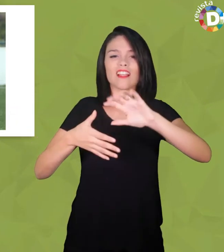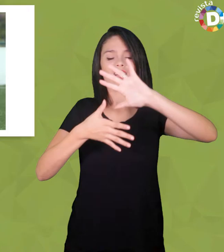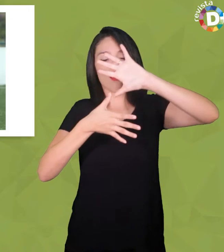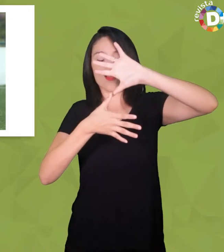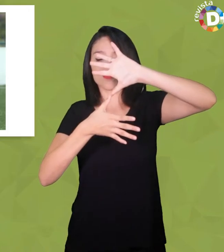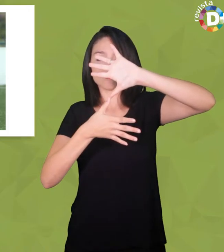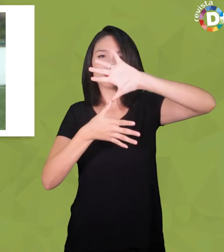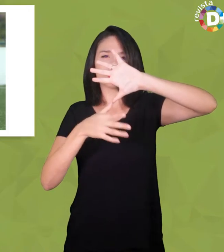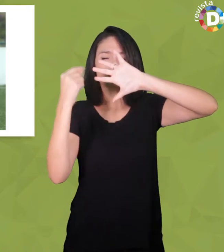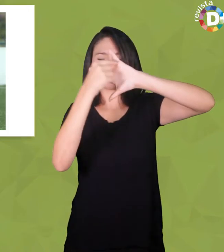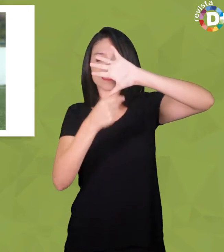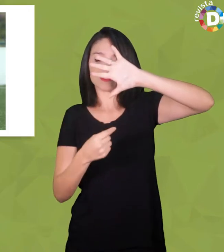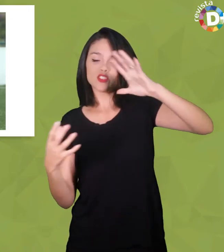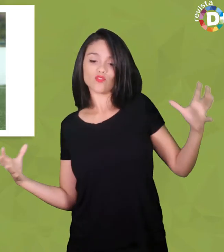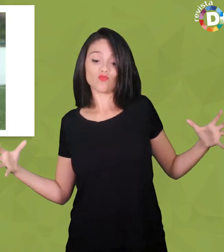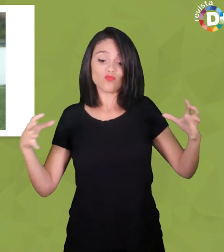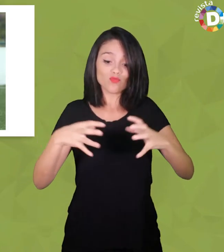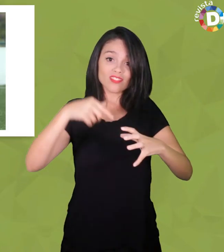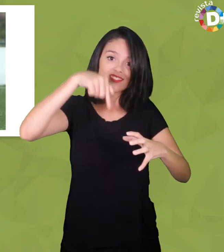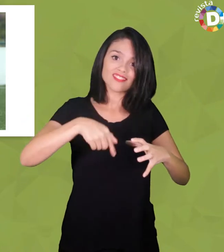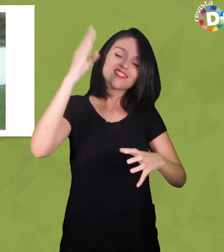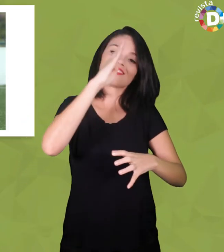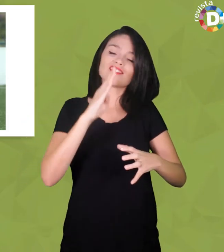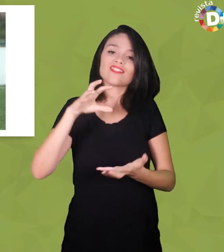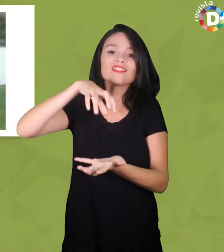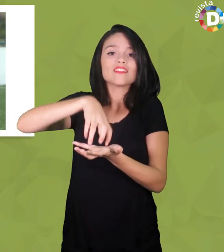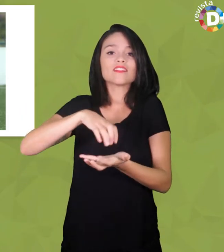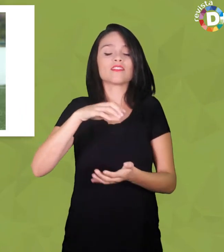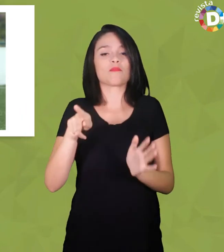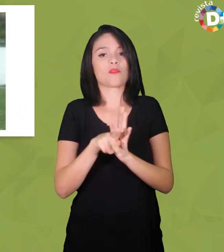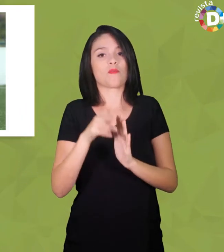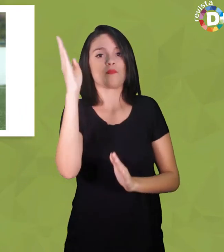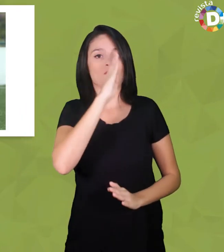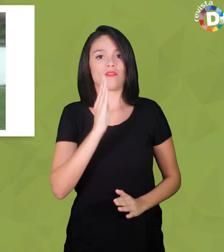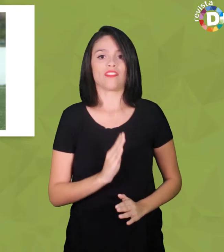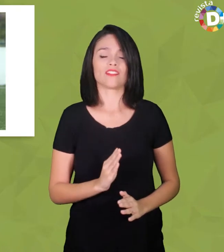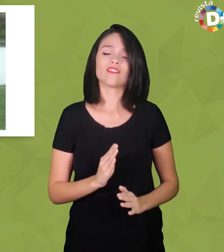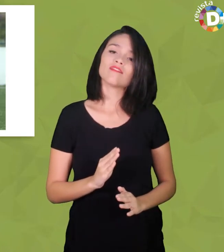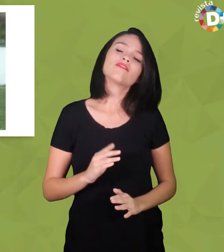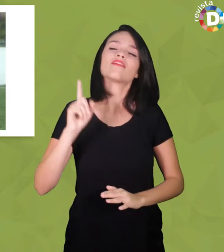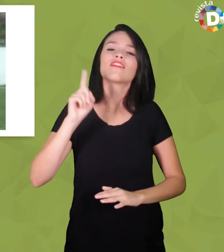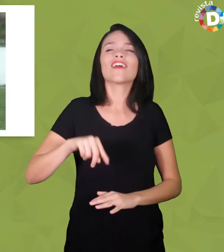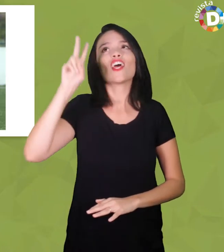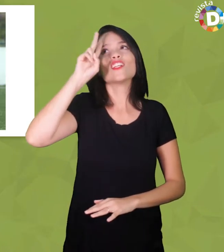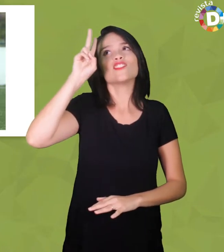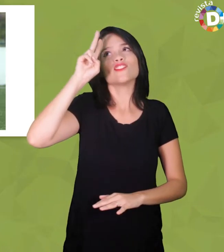paraolímpico brasileiro esse é o legado dos jogos paraolímpicos rio 2016